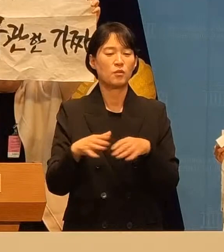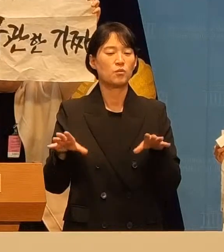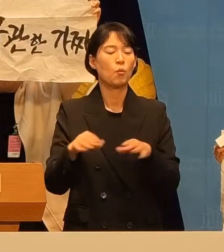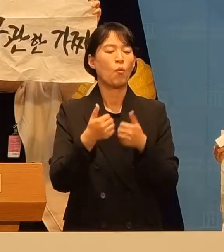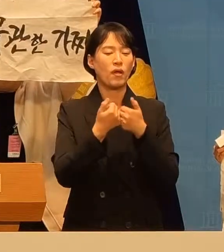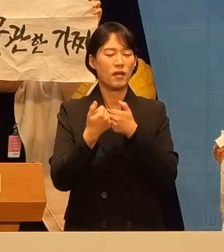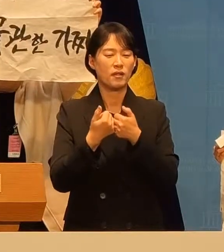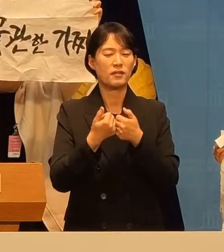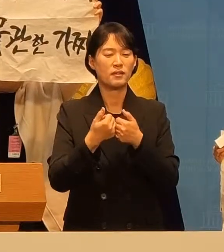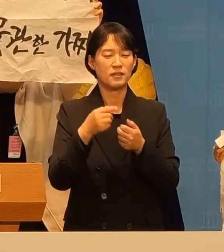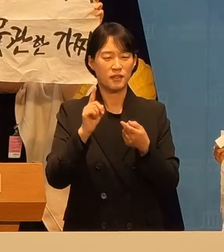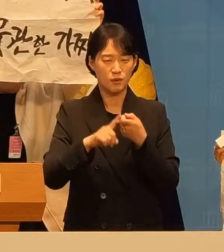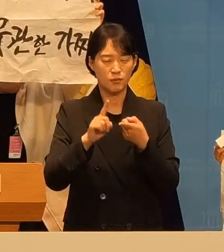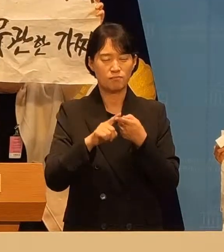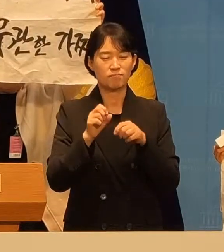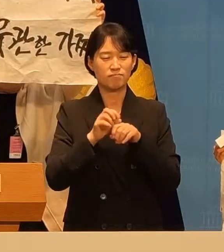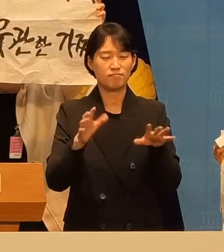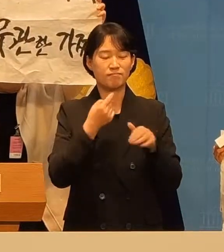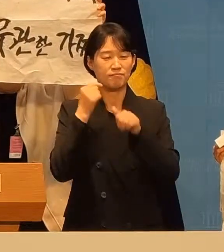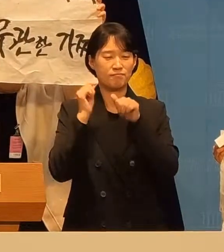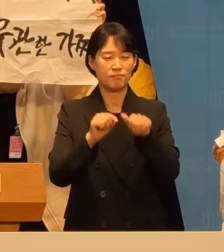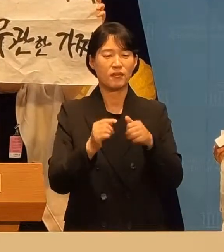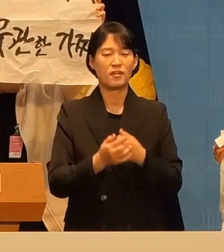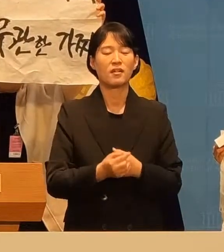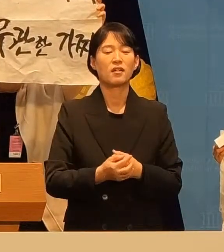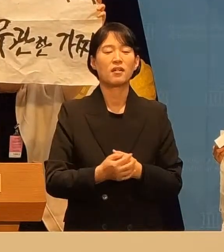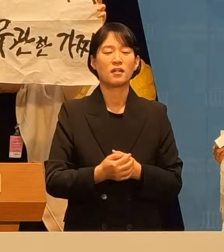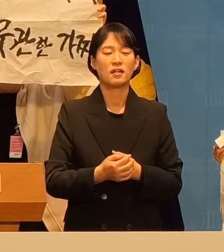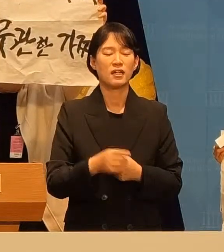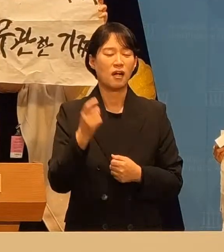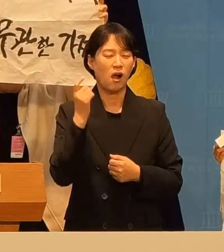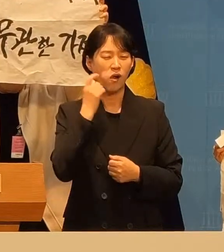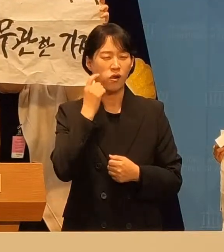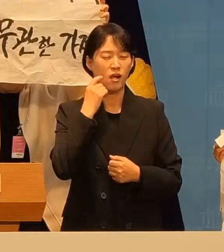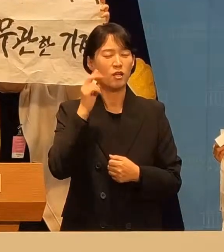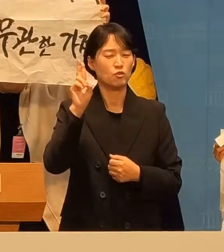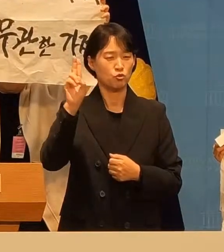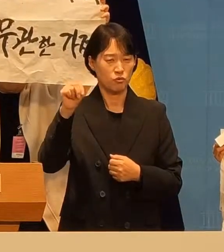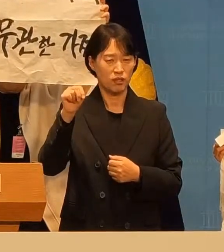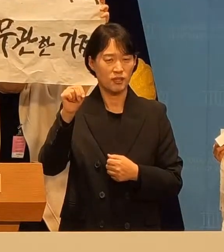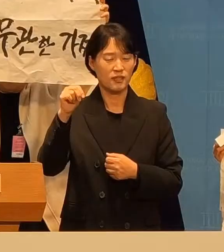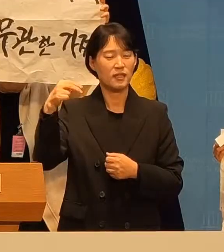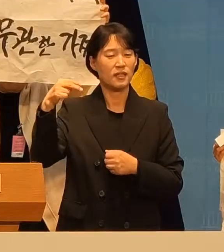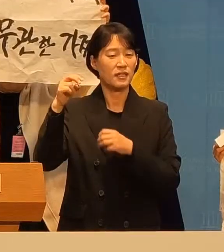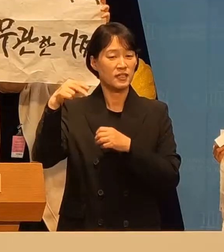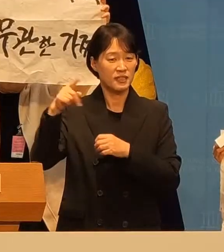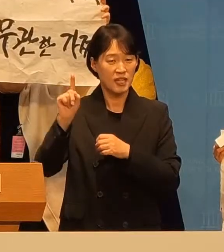해체하라. 2025년 12월 22일 가짜 유엔사 해체를 위한